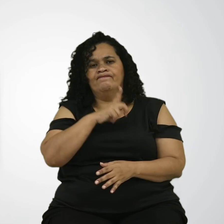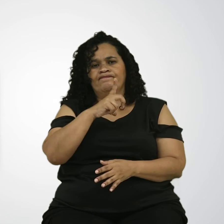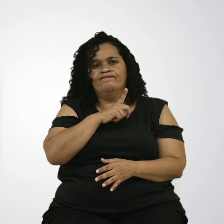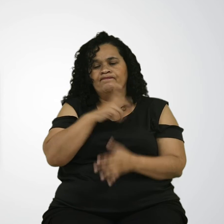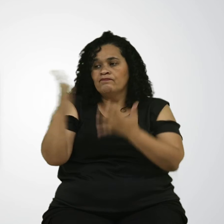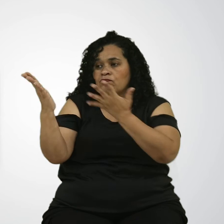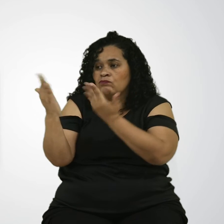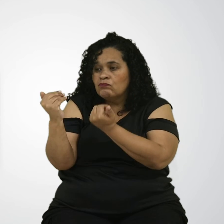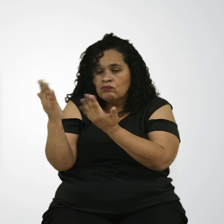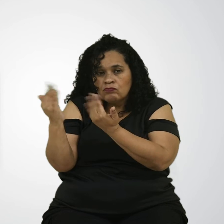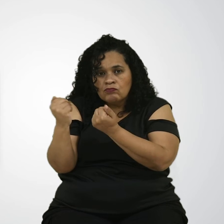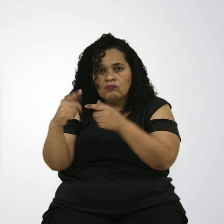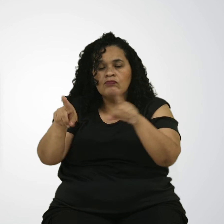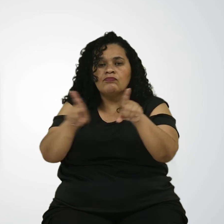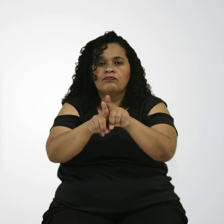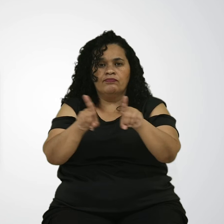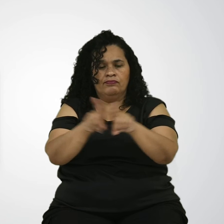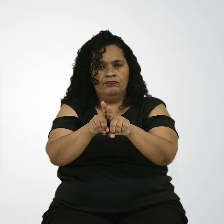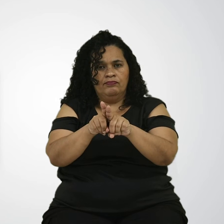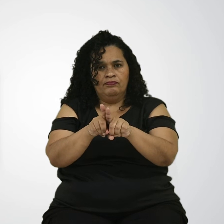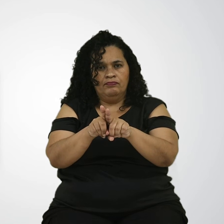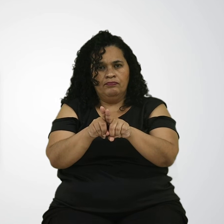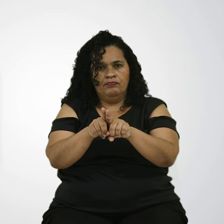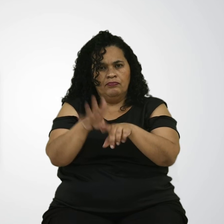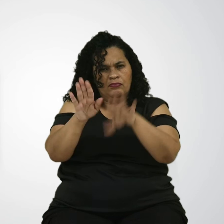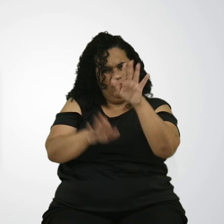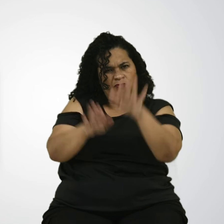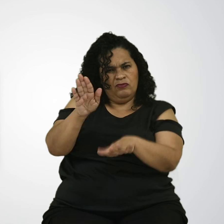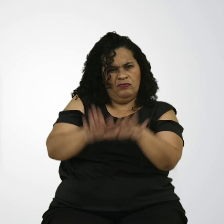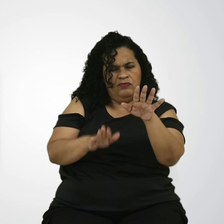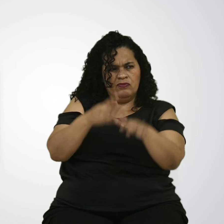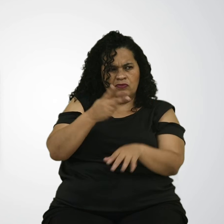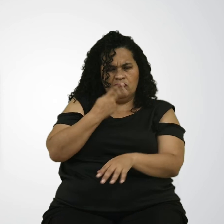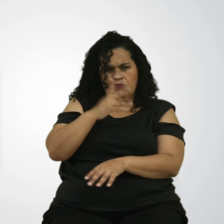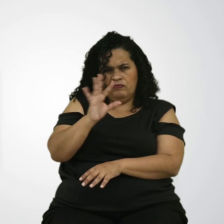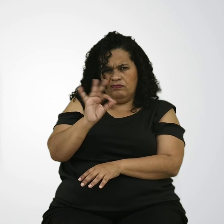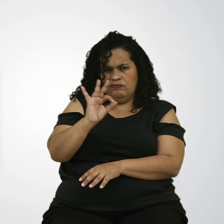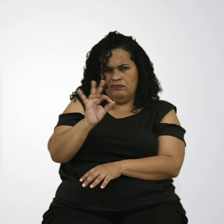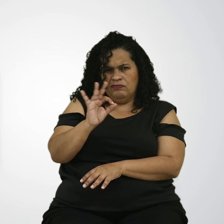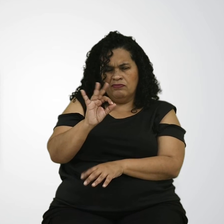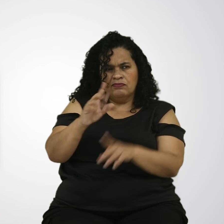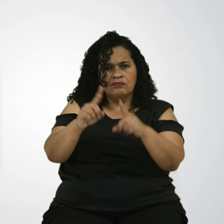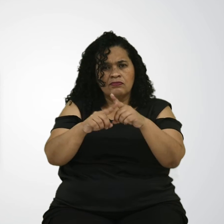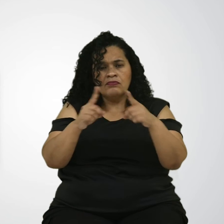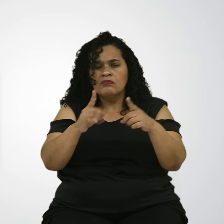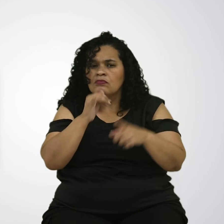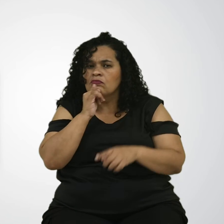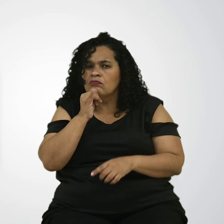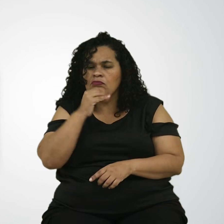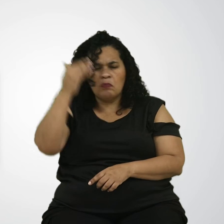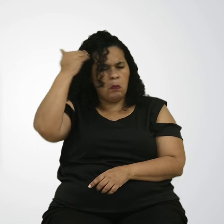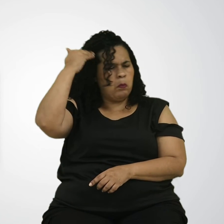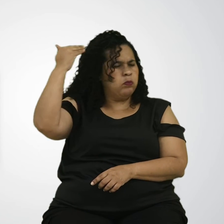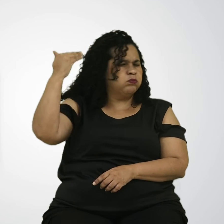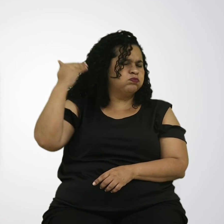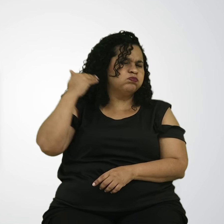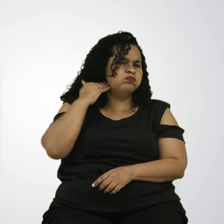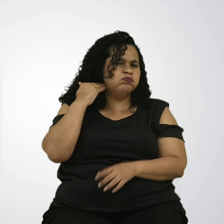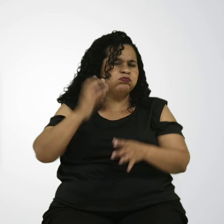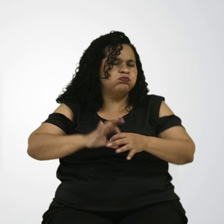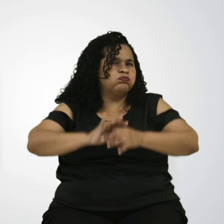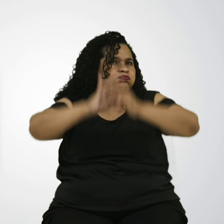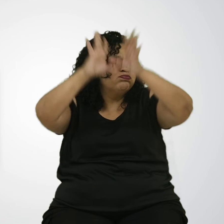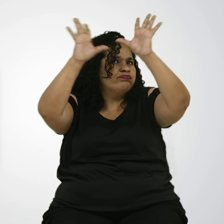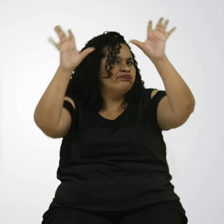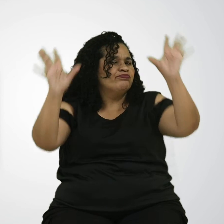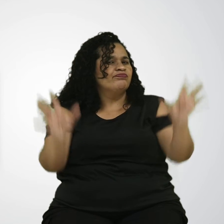necessidade. Eles podem não admitir isso. Deixa o seu filho adolescente correr solto. Já vai chegar um momento em